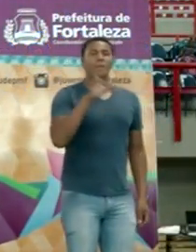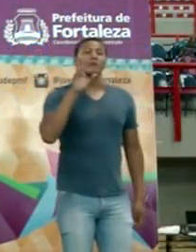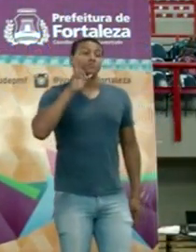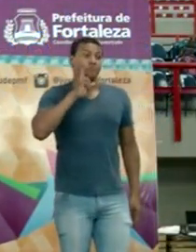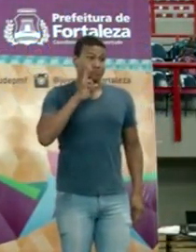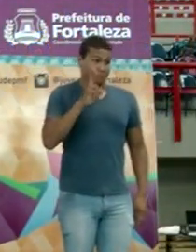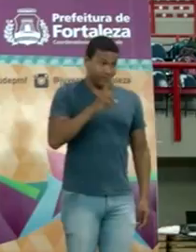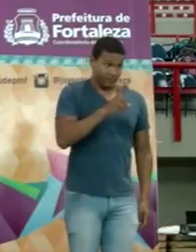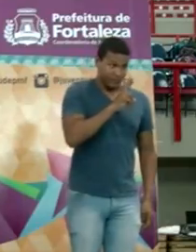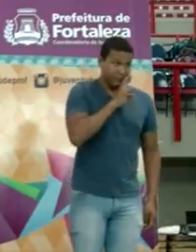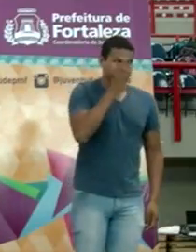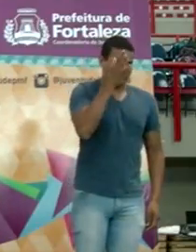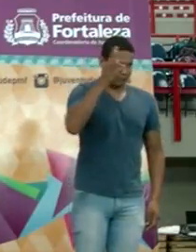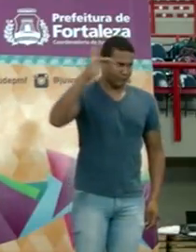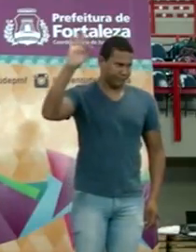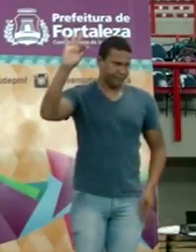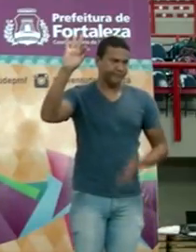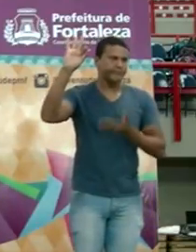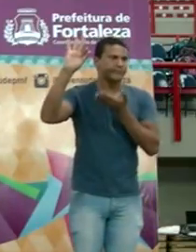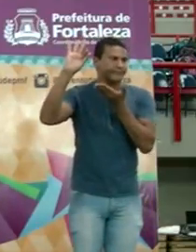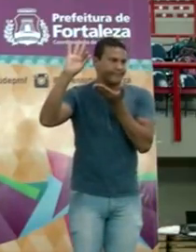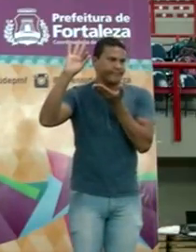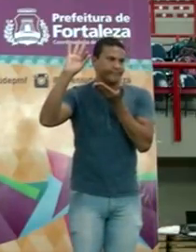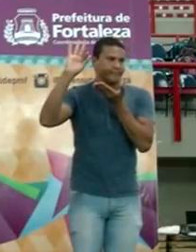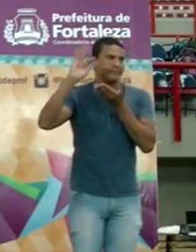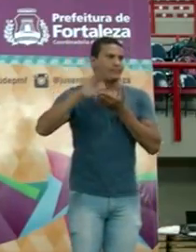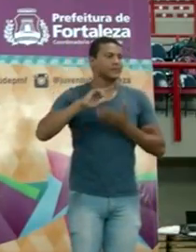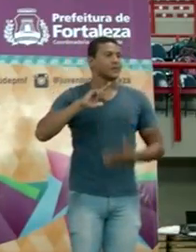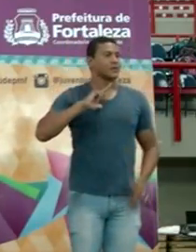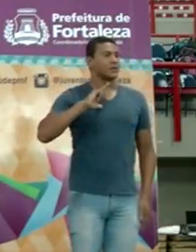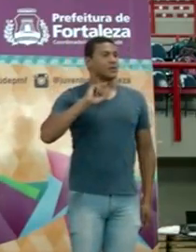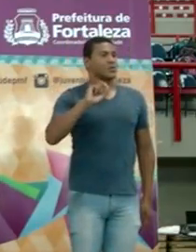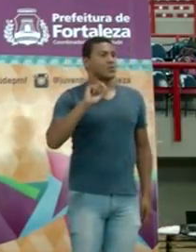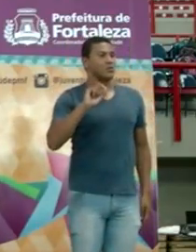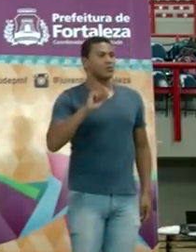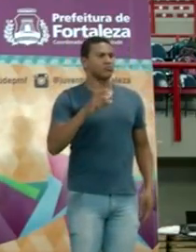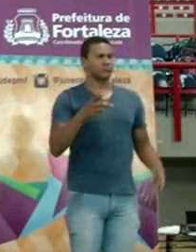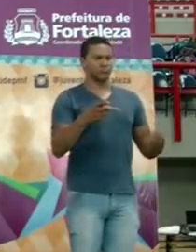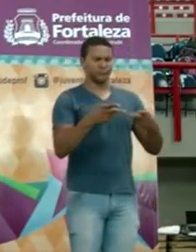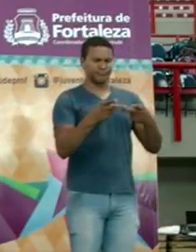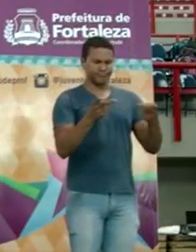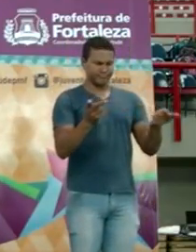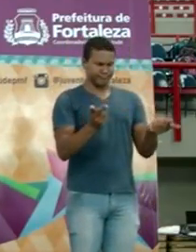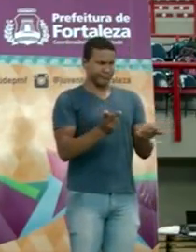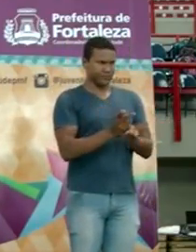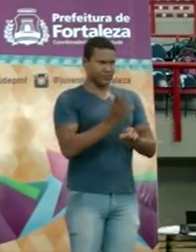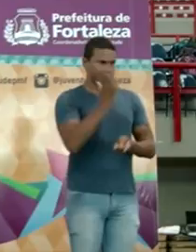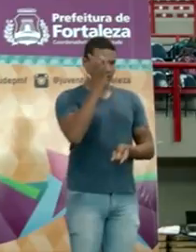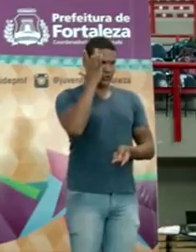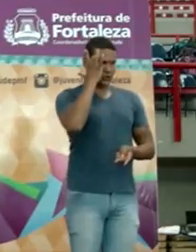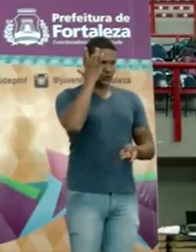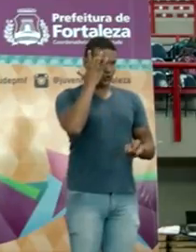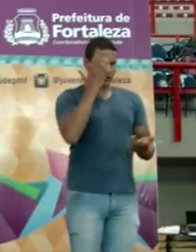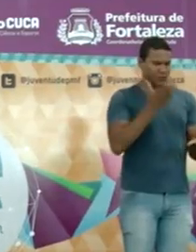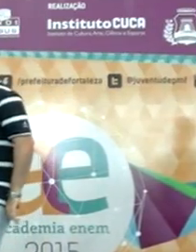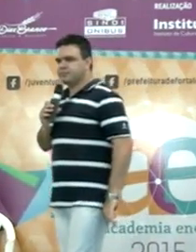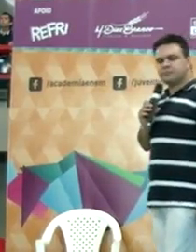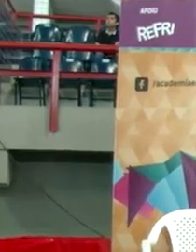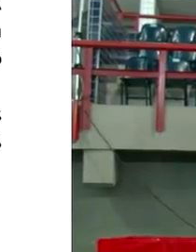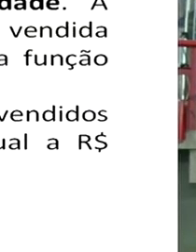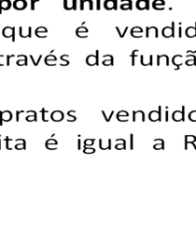restaurante francês oferece um prato sofisticado. É a quarta questão do